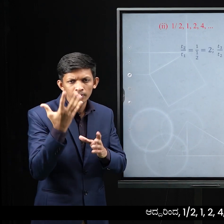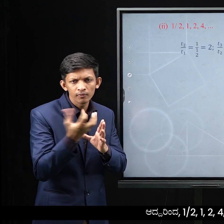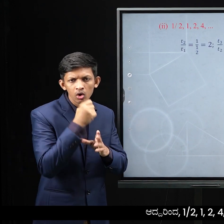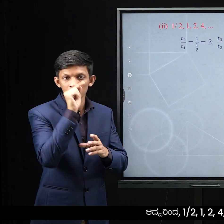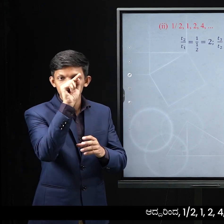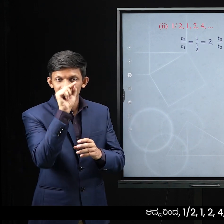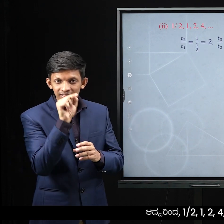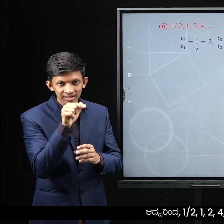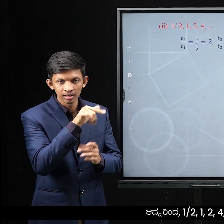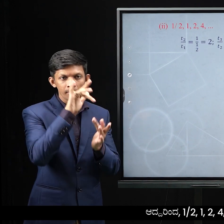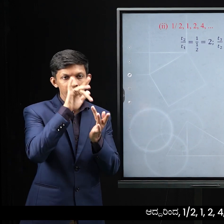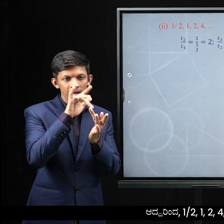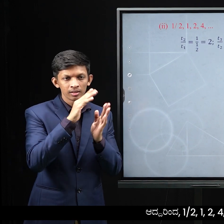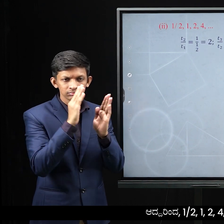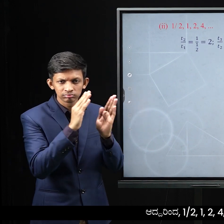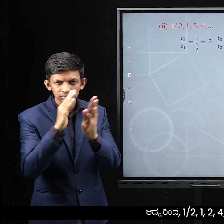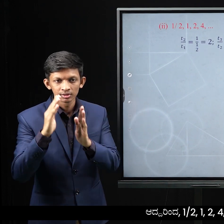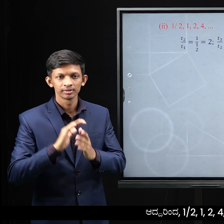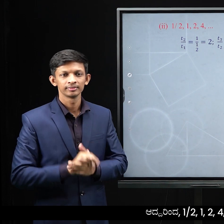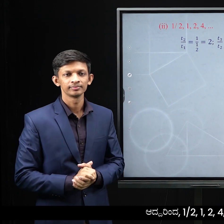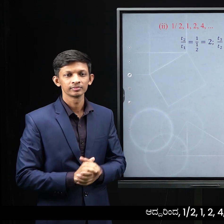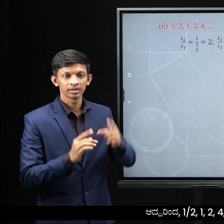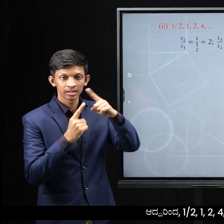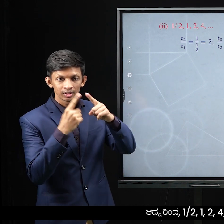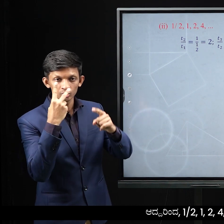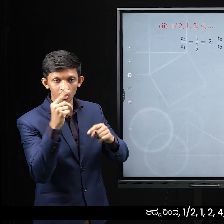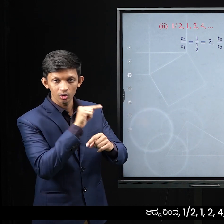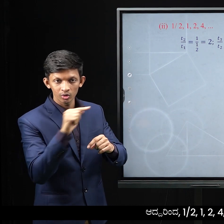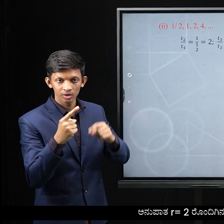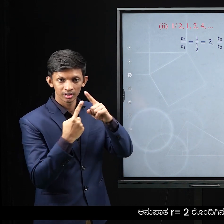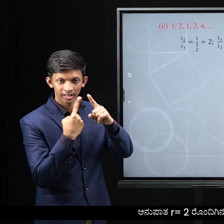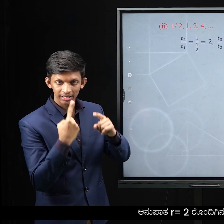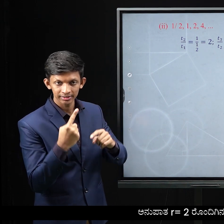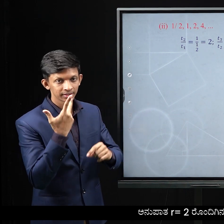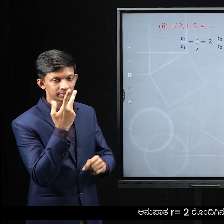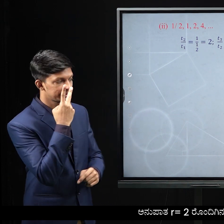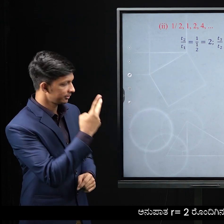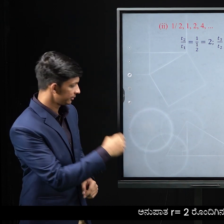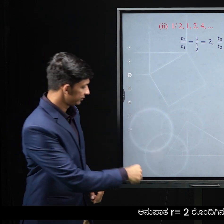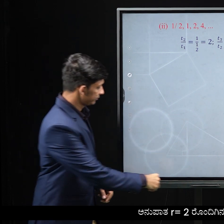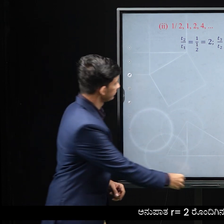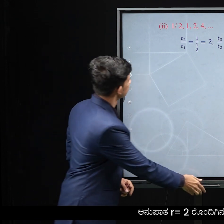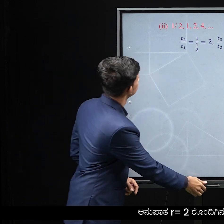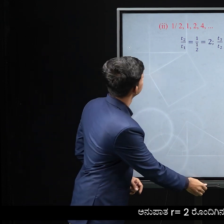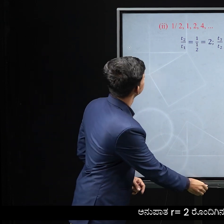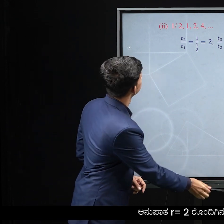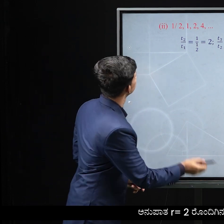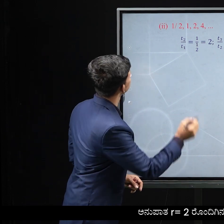ಆದ್ದರಿಂದ 1/2 1 2 4 ಅನುಕ್ರಮವು ಸಾಮಾನ್ಯ ಅನುಪಾತ R2 ರೊಂದಿಗೆ ಜ್ಯಾಮಿತೀಯ